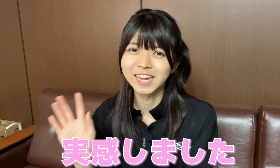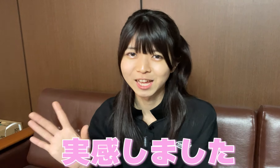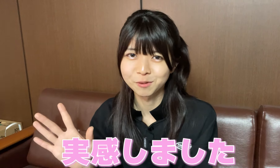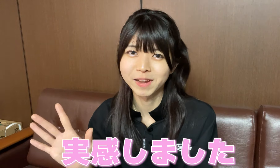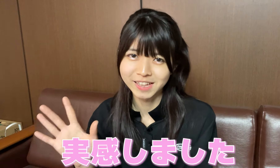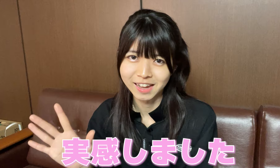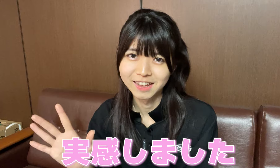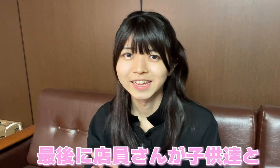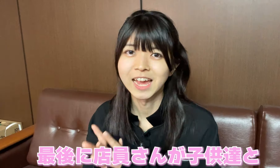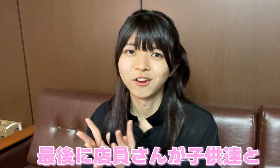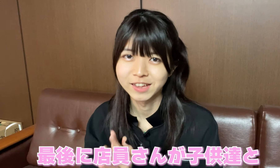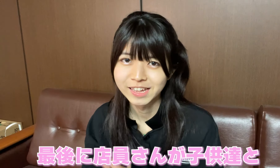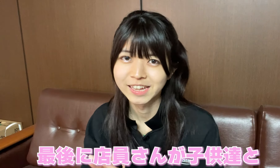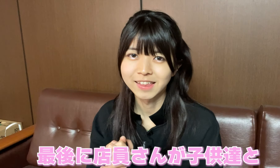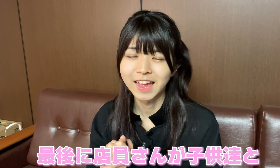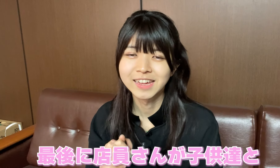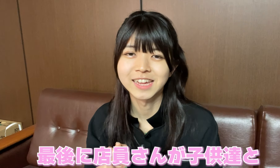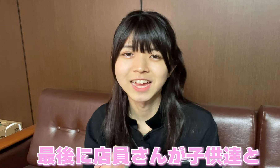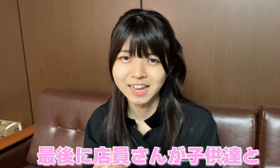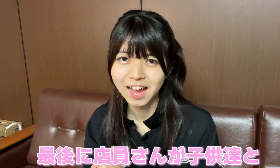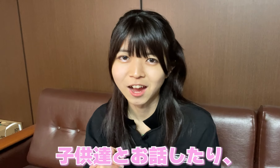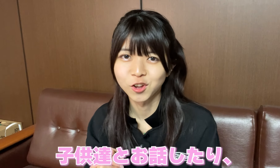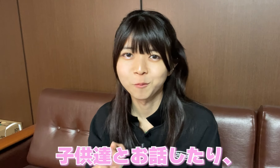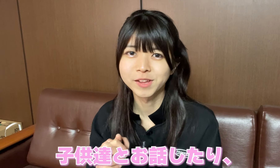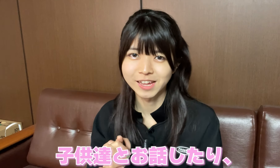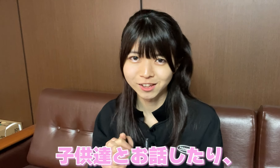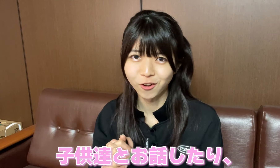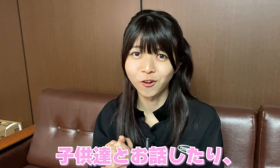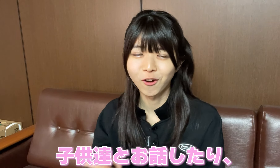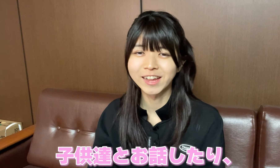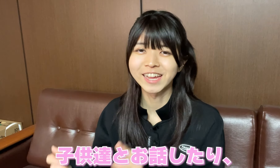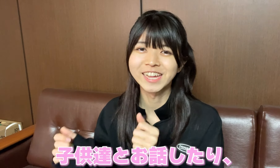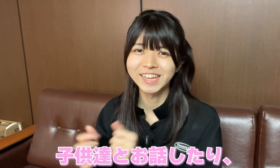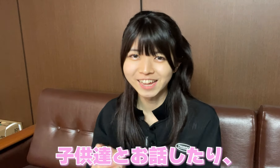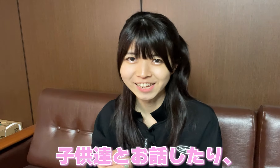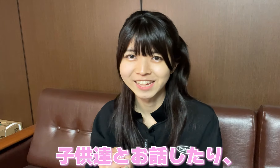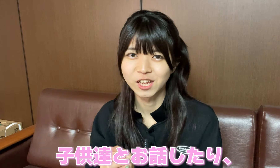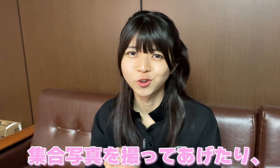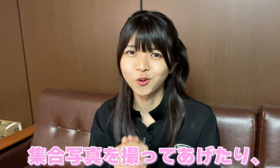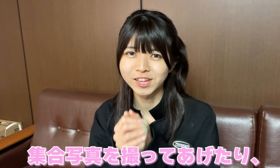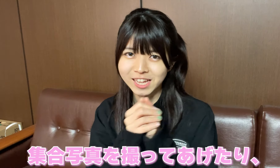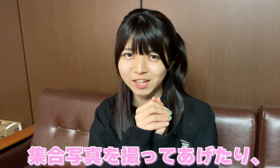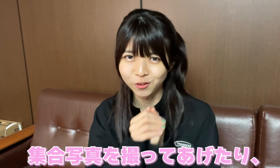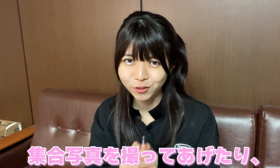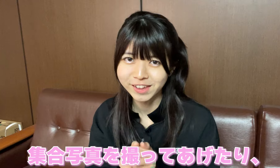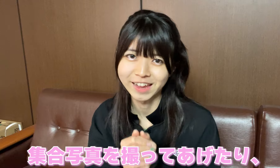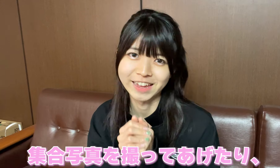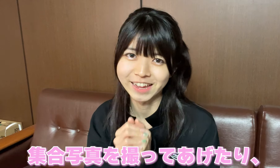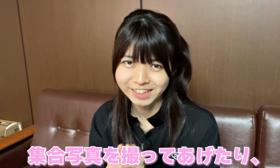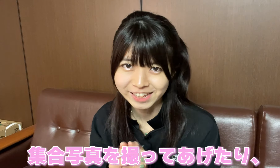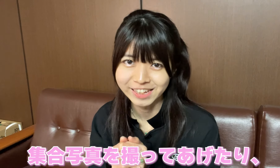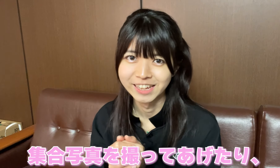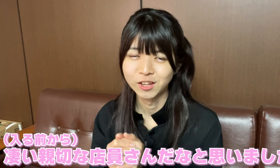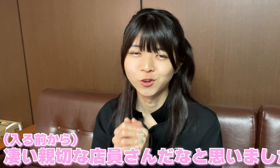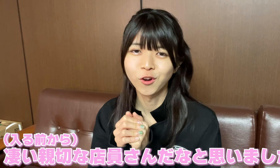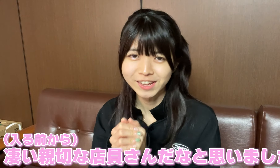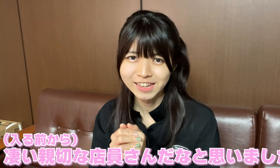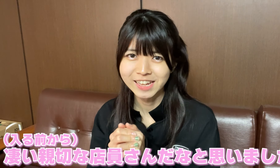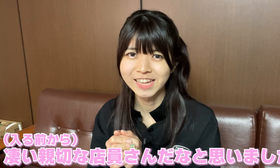しました。最後に店員さんが子供たちとお話ししたり集合写真を撮ってあげたり、すごい親切